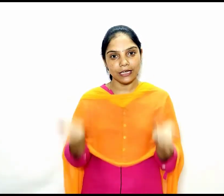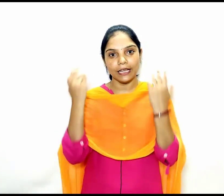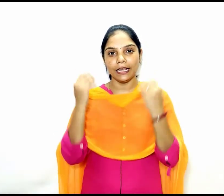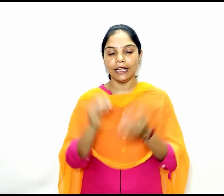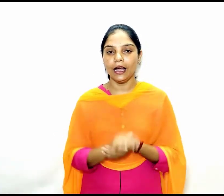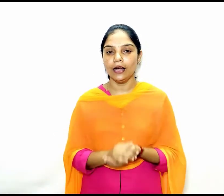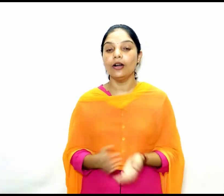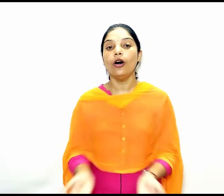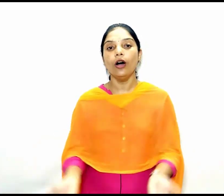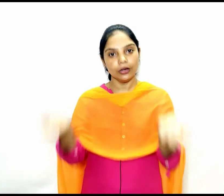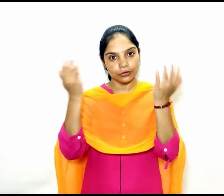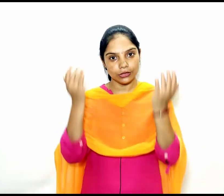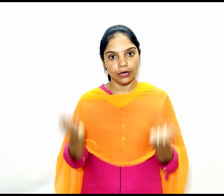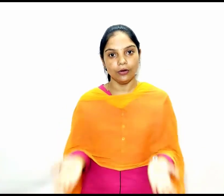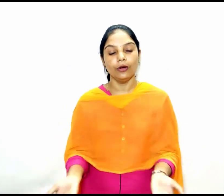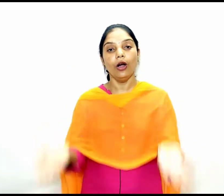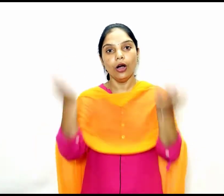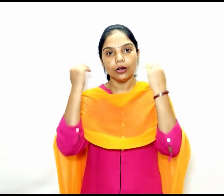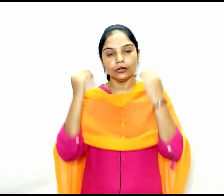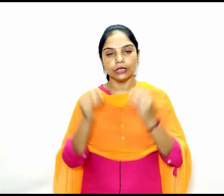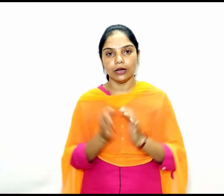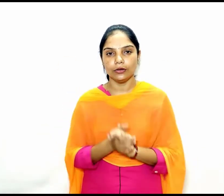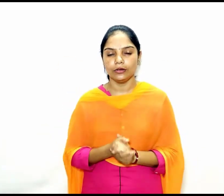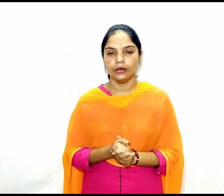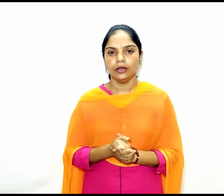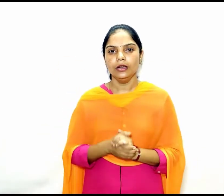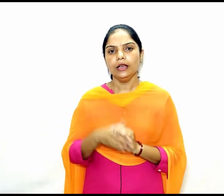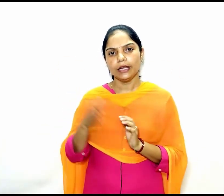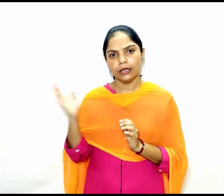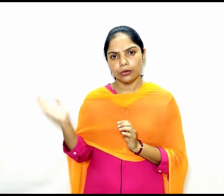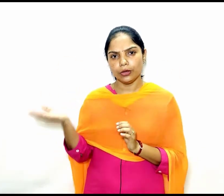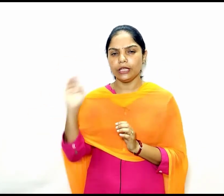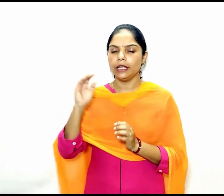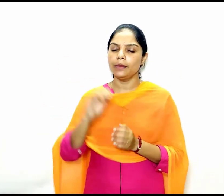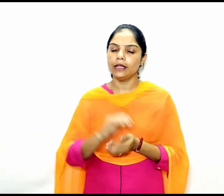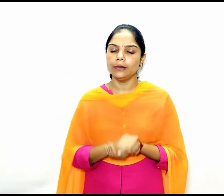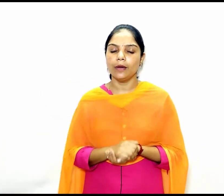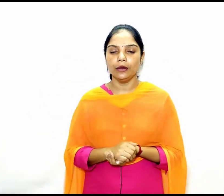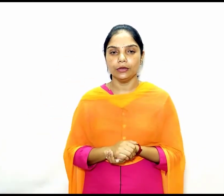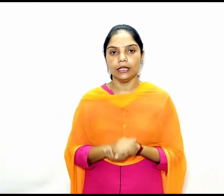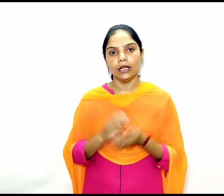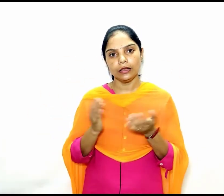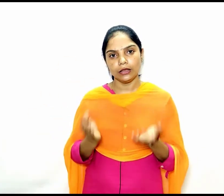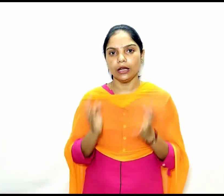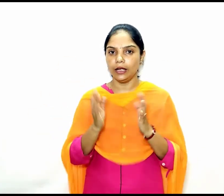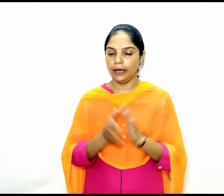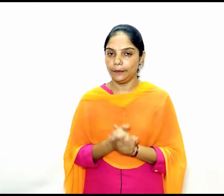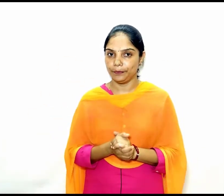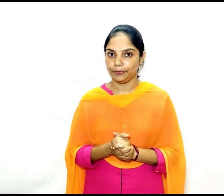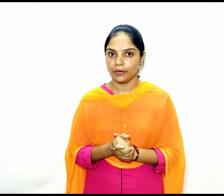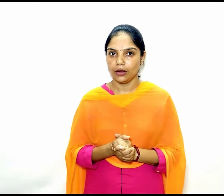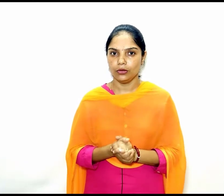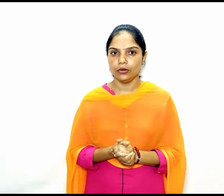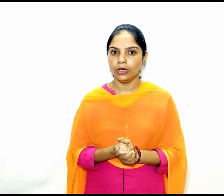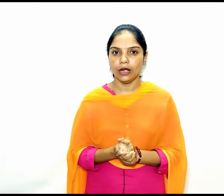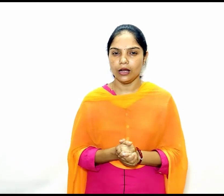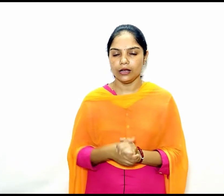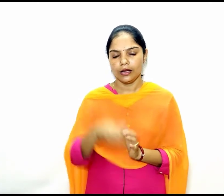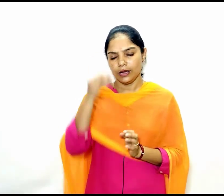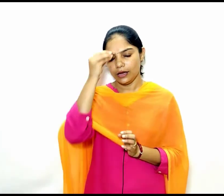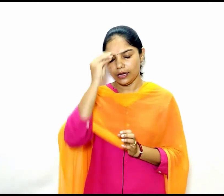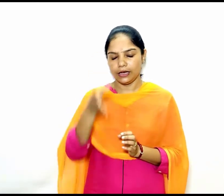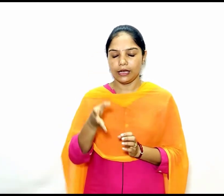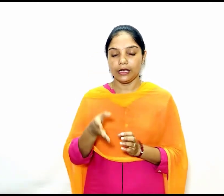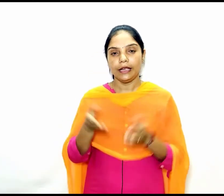बार उछलने के लिए कहा, और उछालो और उछालो। लेकिन थोड़ी देर बाद ही भालू दादा थक गए। उन्होंने